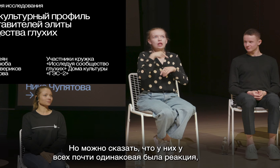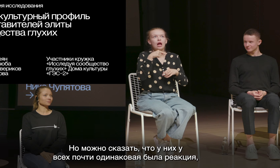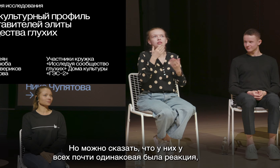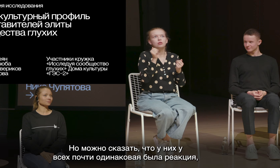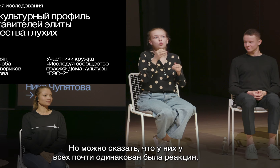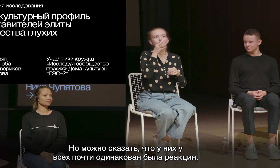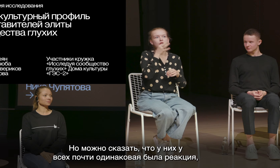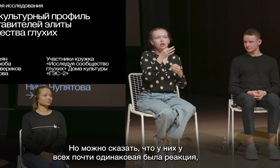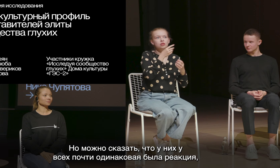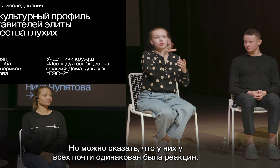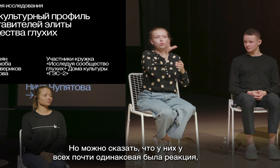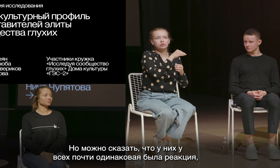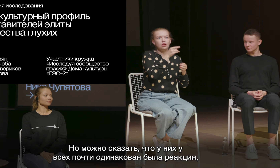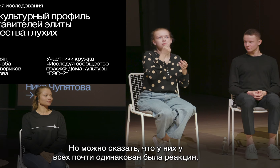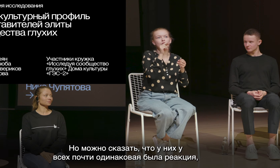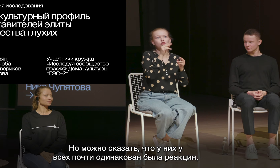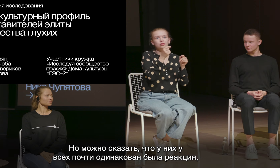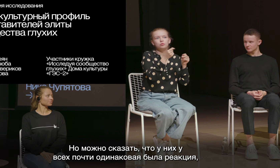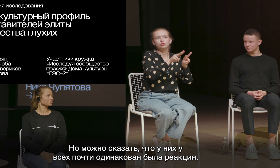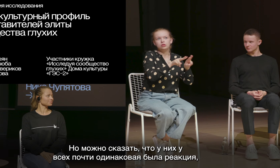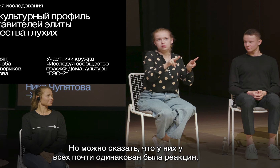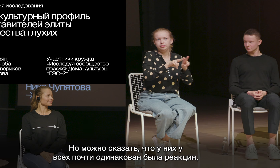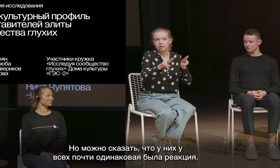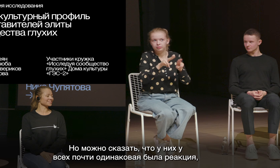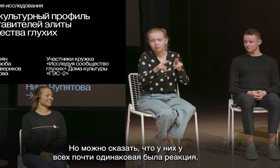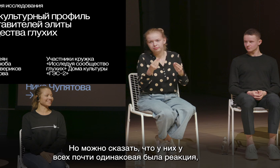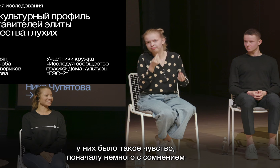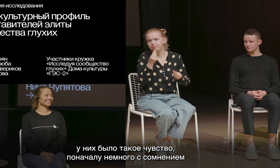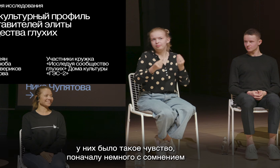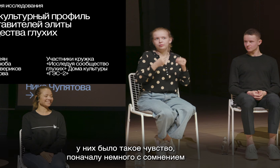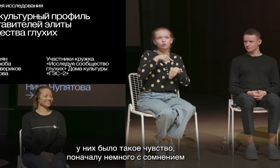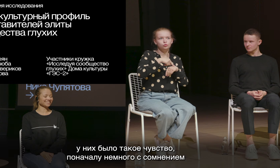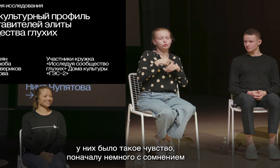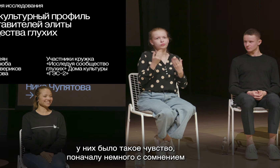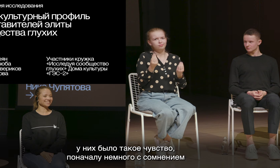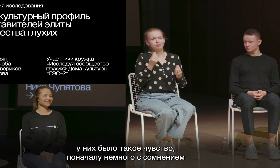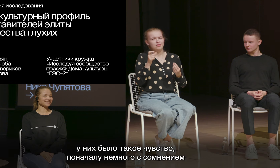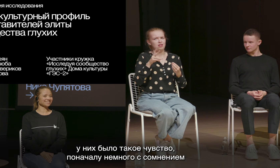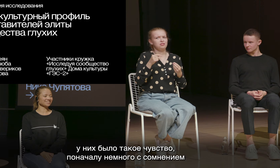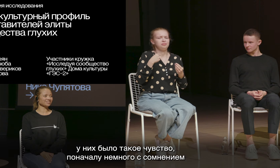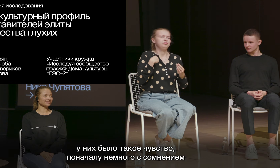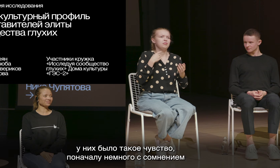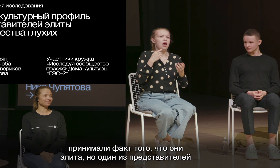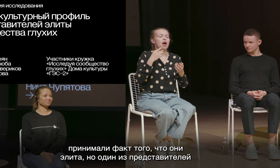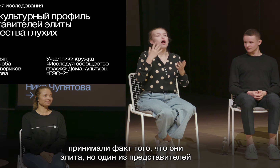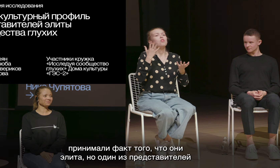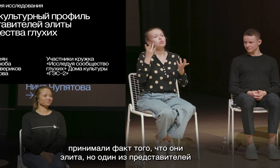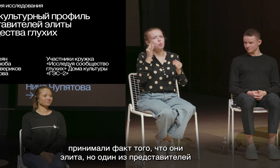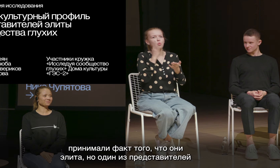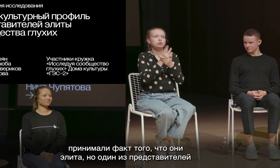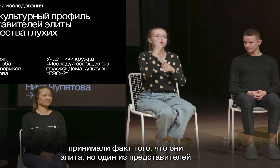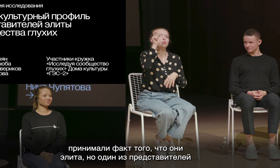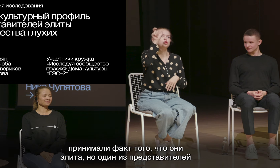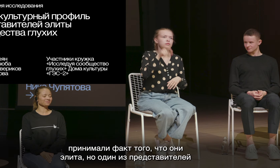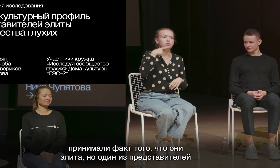Ну, можно сказать, что у них у всех почти одинаковая была реакция, у них было такое чувство, ну, да, я элита,